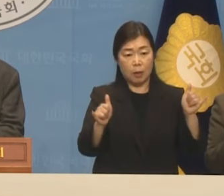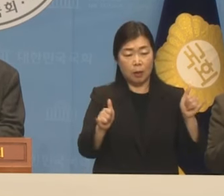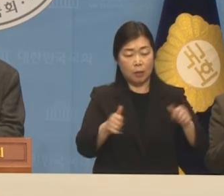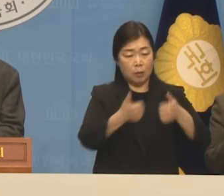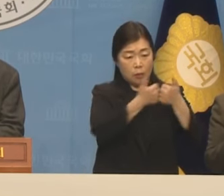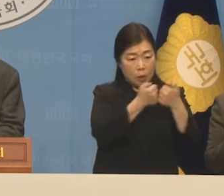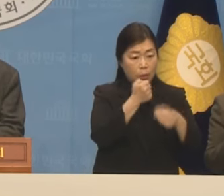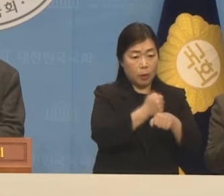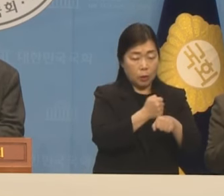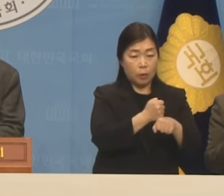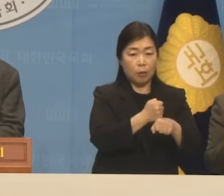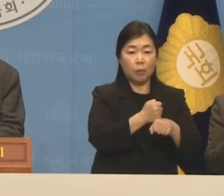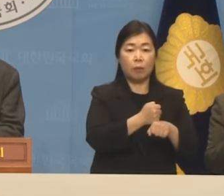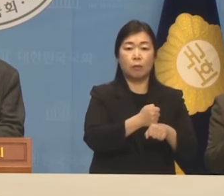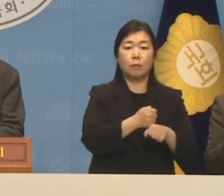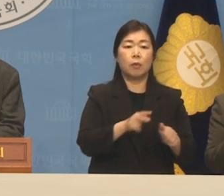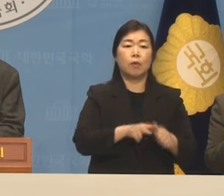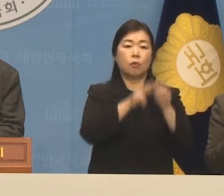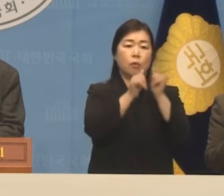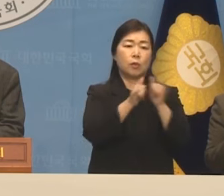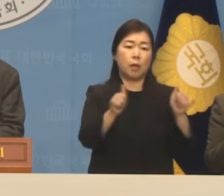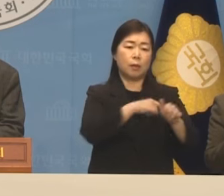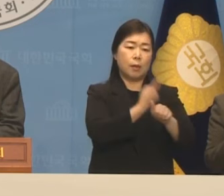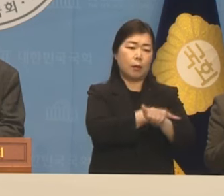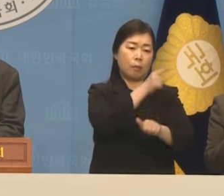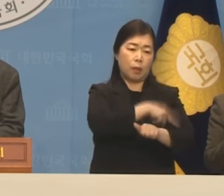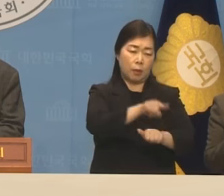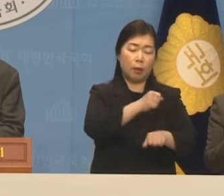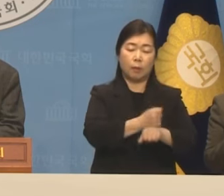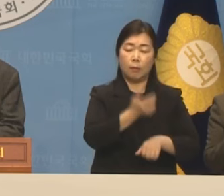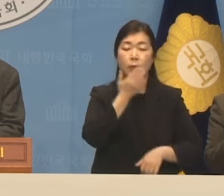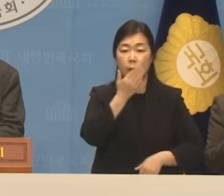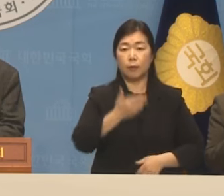협의를 거쳐 후보 자격을 박탈할 수 있다.